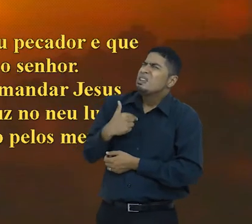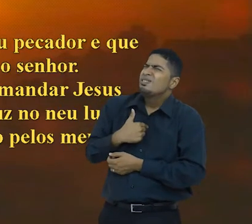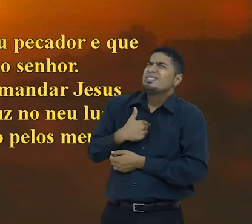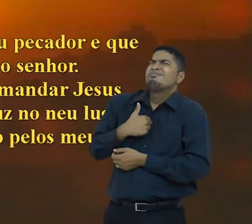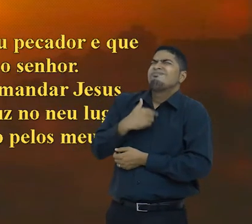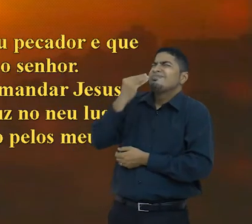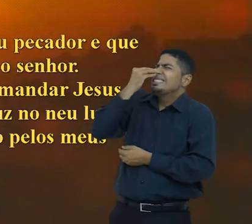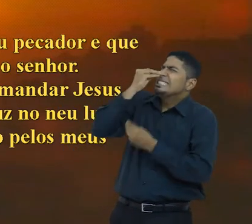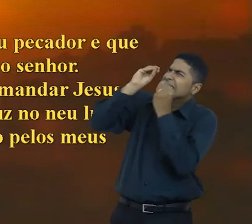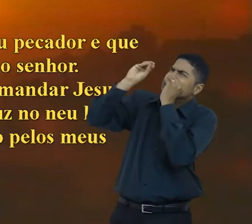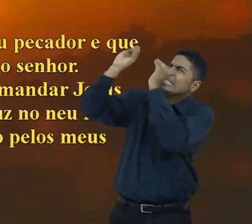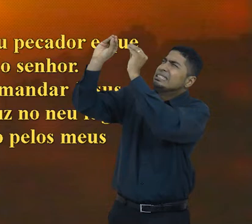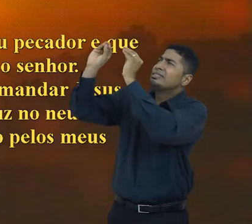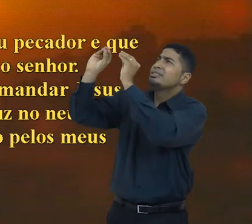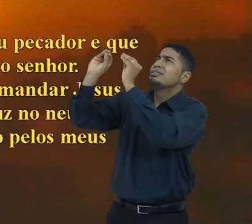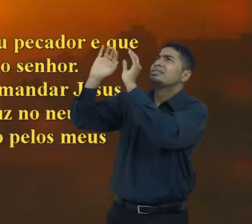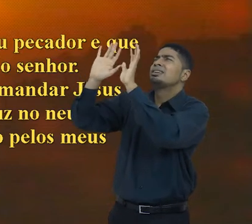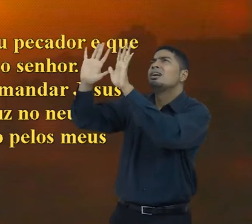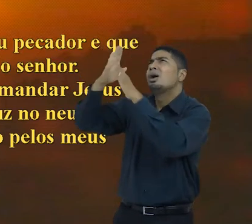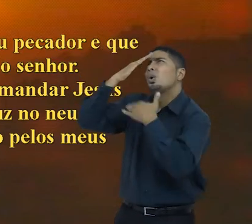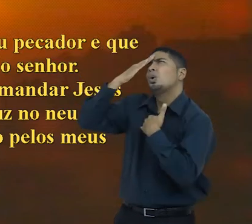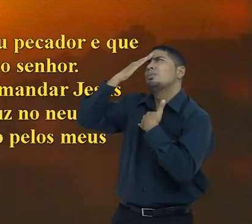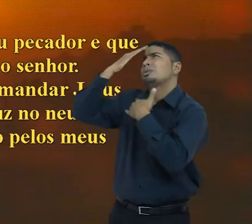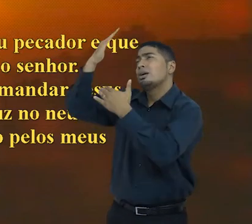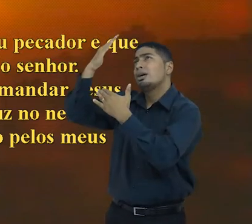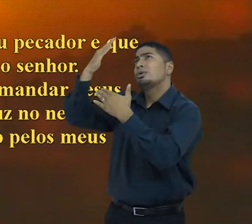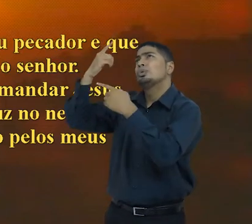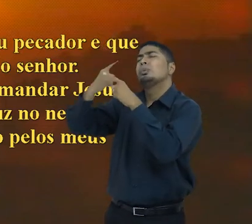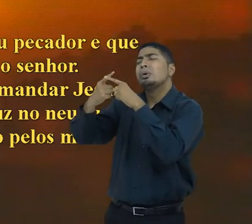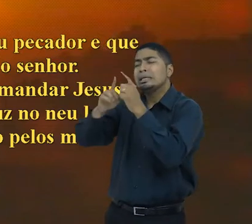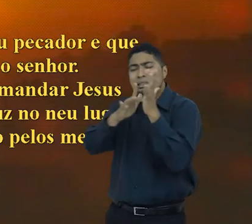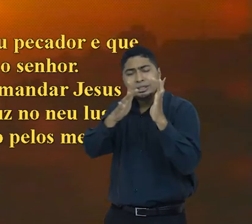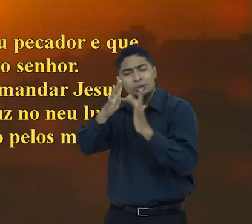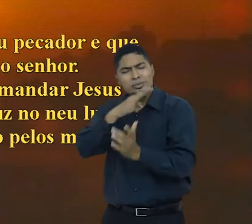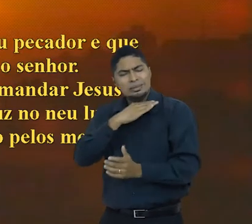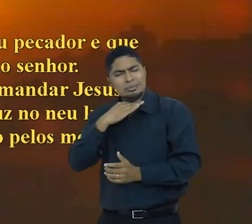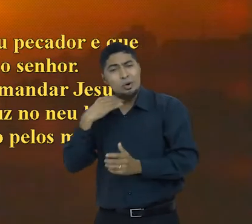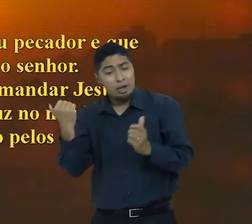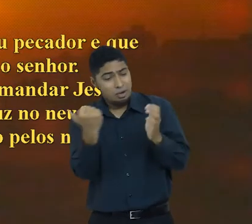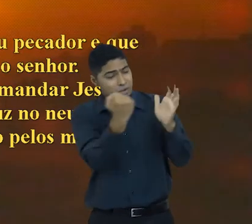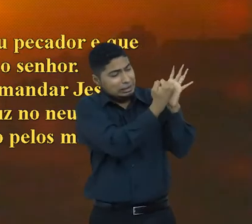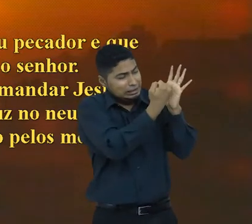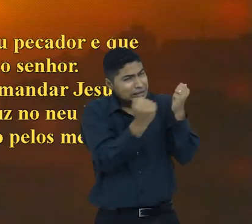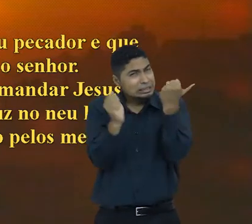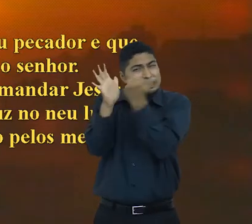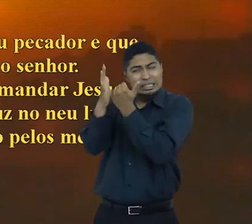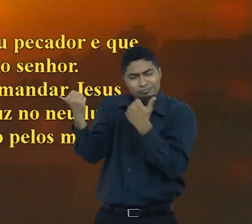Senhor. Obrigado por ter mandado Jesus, que morreu na cruz no meu lugar e recebeu o castigo pelos